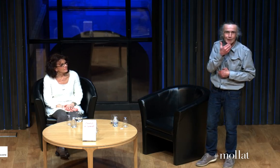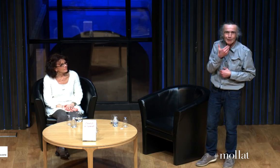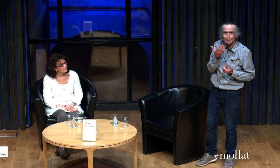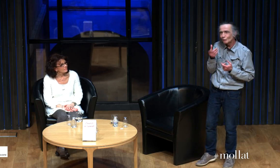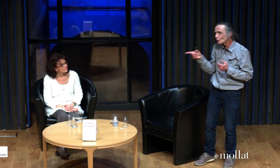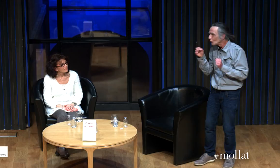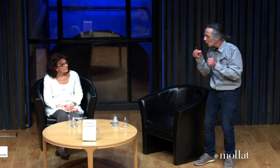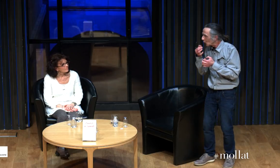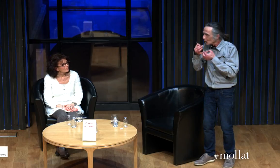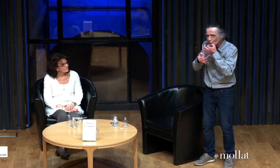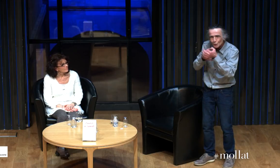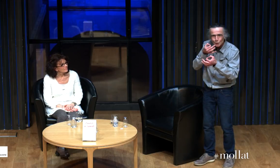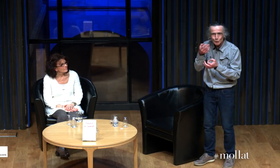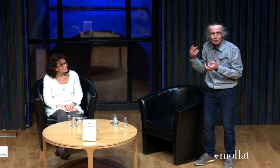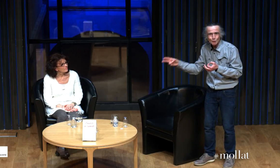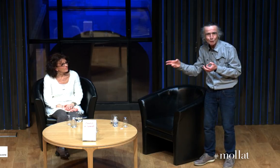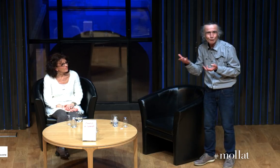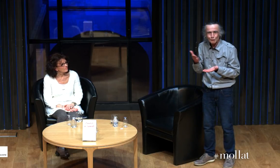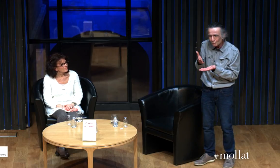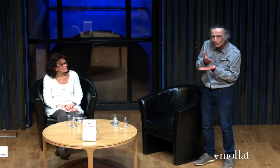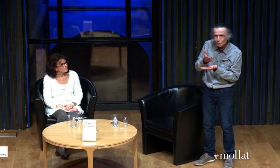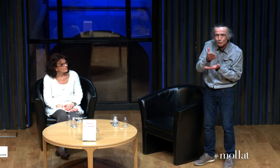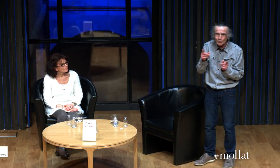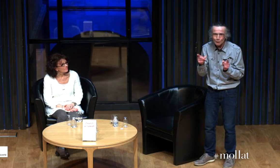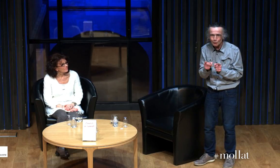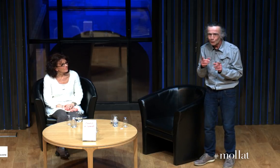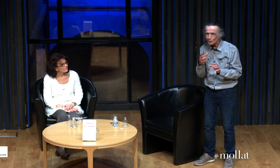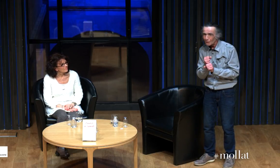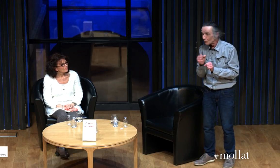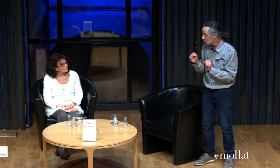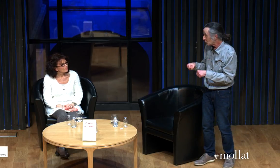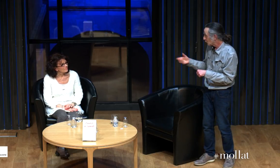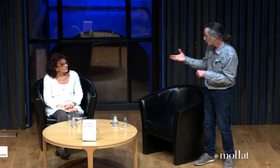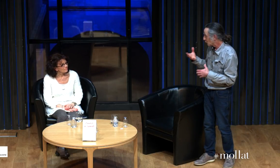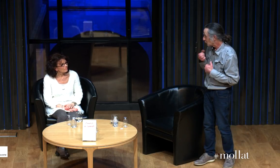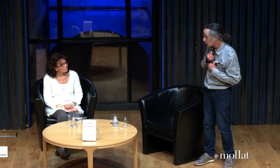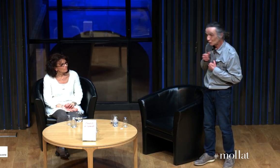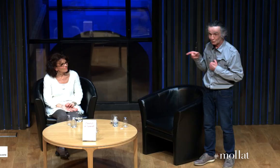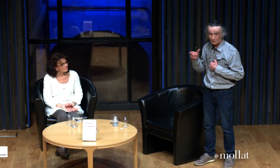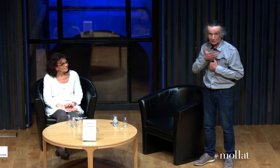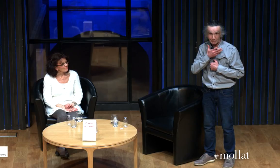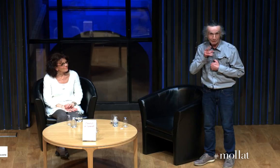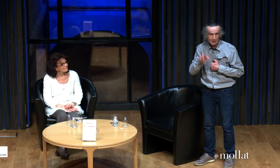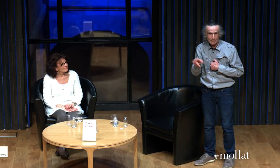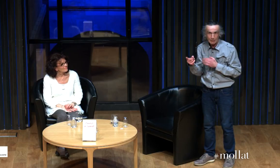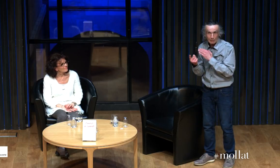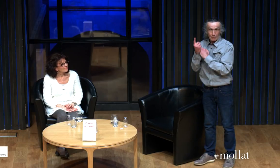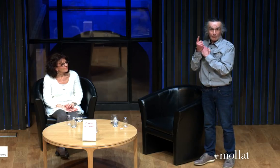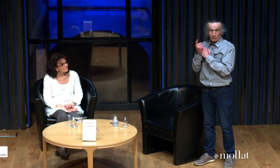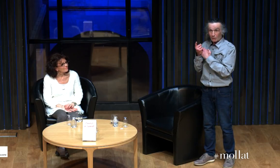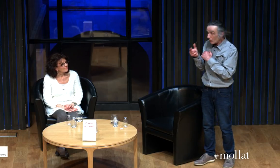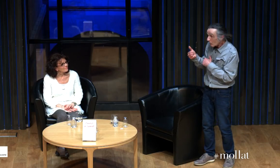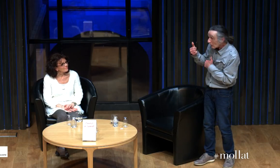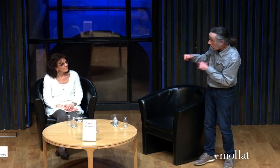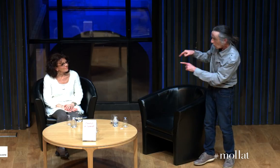L'histoire de Janine, c'est vrai qu'elle pourra peut-être vous raconter son parcours brièvement, si elle accepte, hein, bien